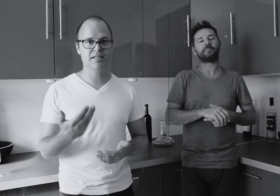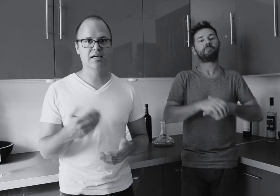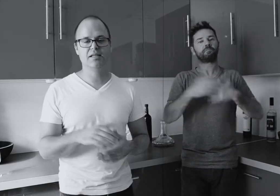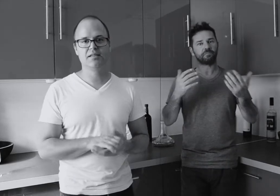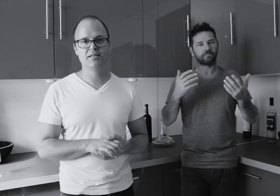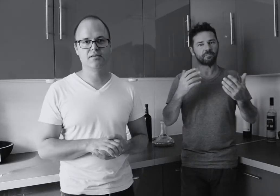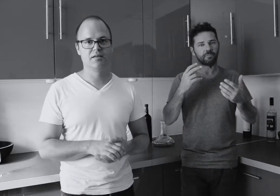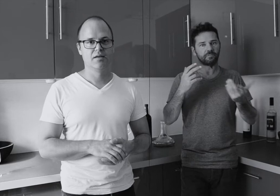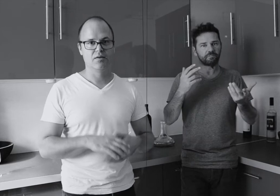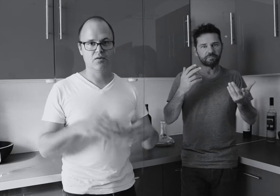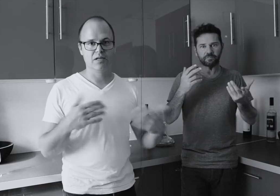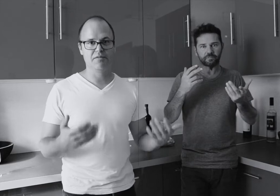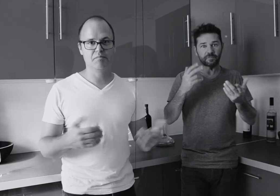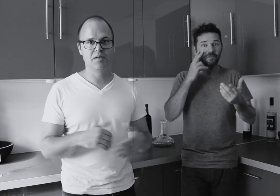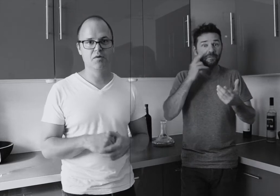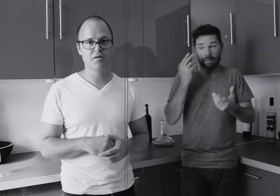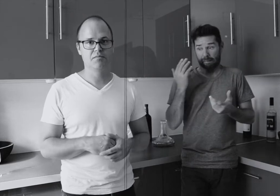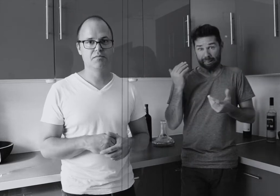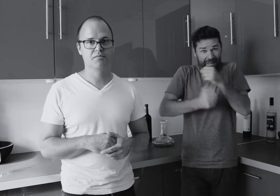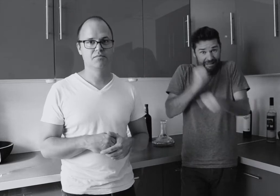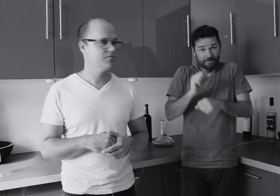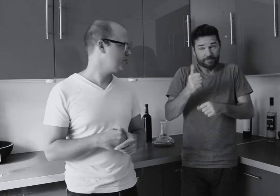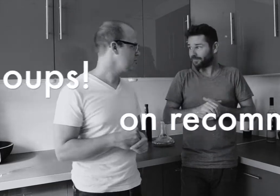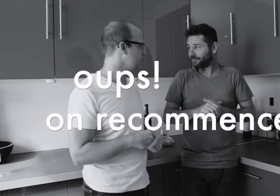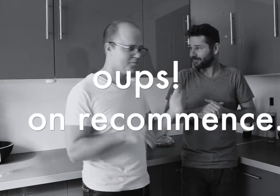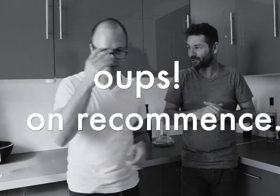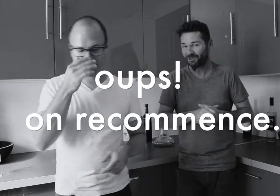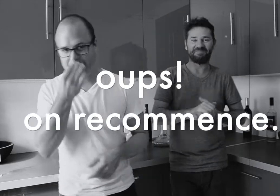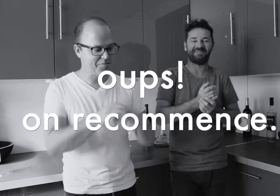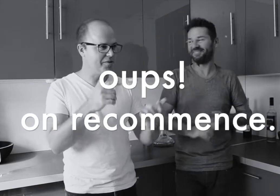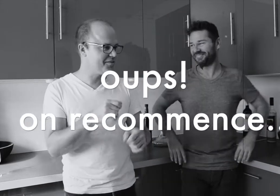Alors qu'est-ce qui caractérise les vins primeurs?